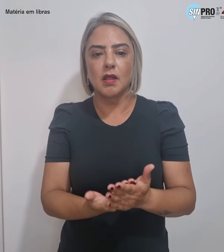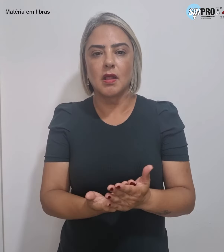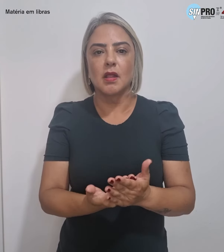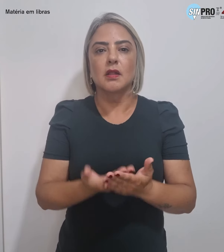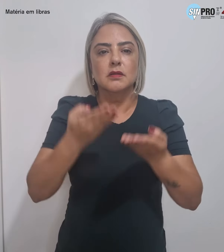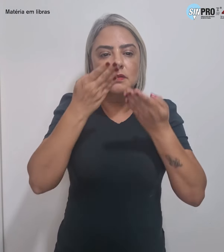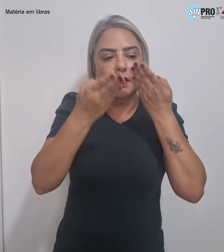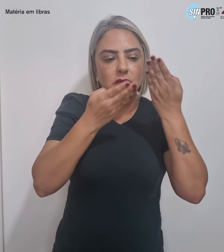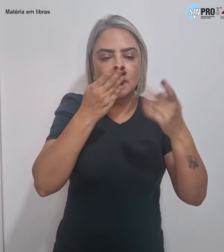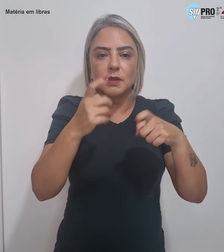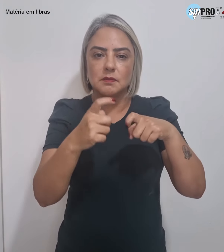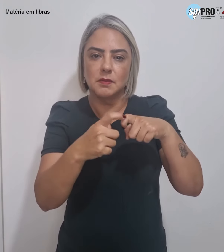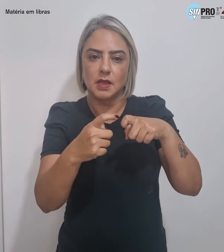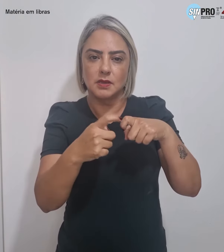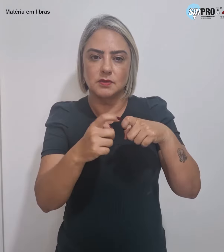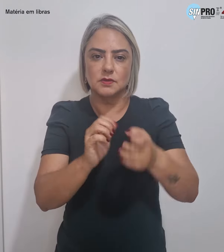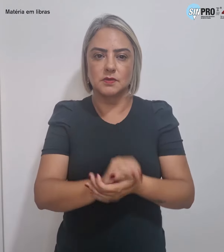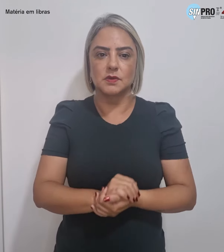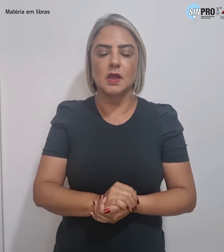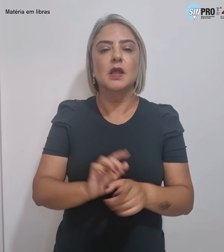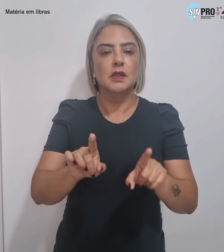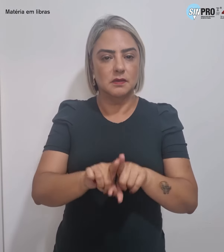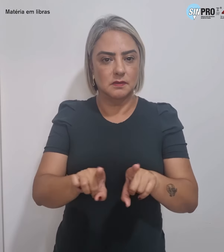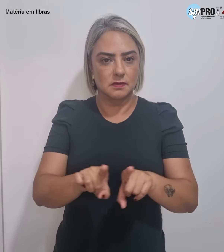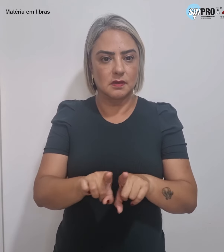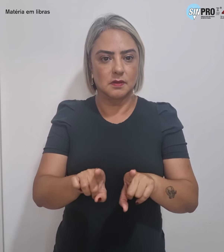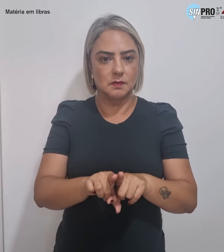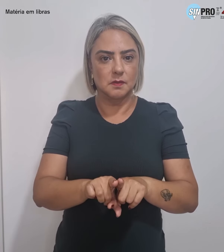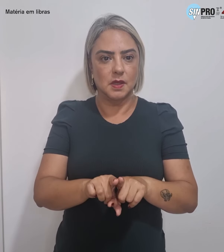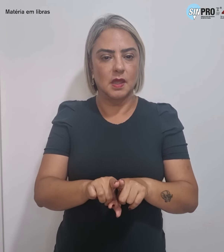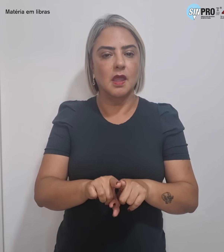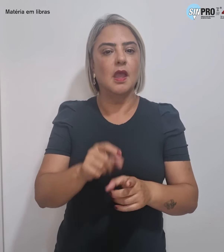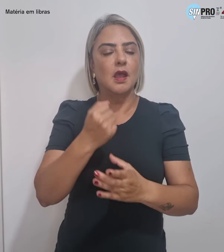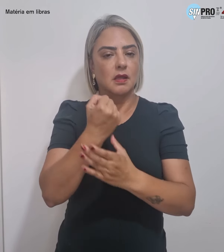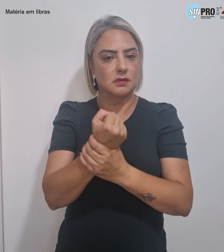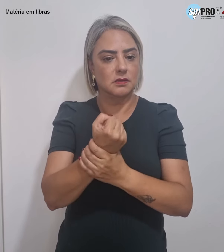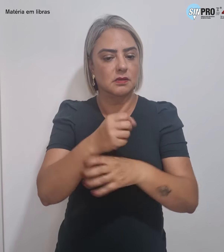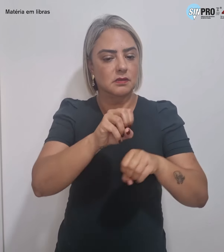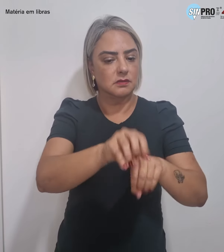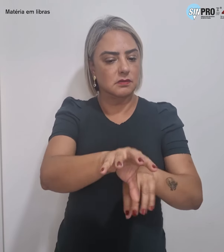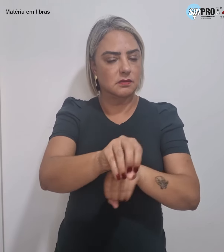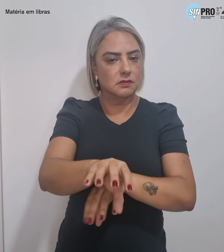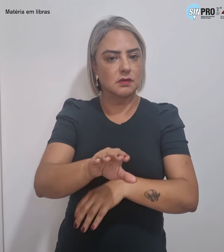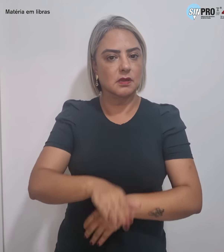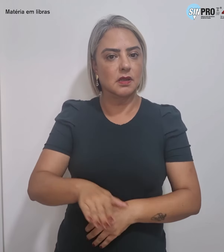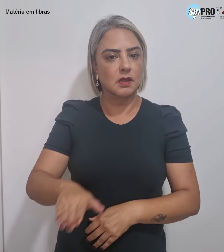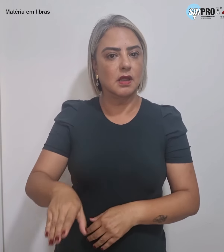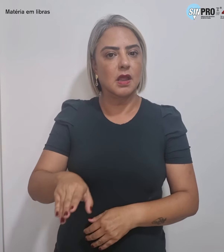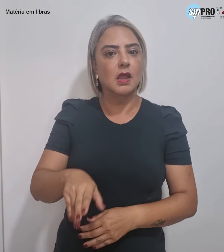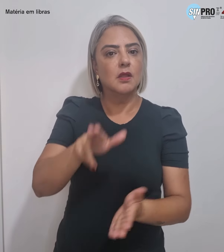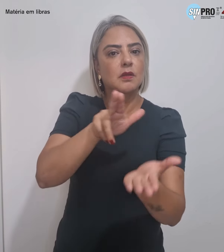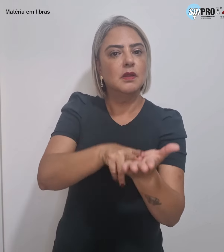tratamento médico. Além disso, assegura o ensino das crianças que estão hospitalizadas,